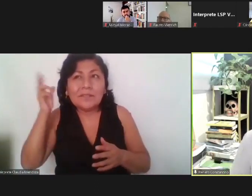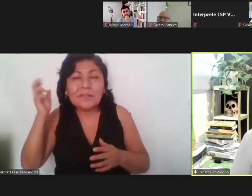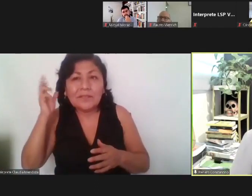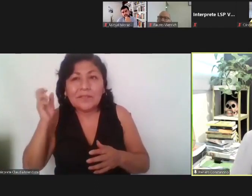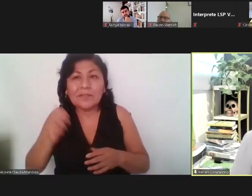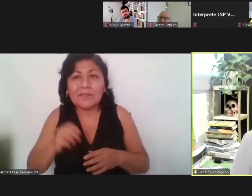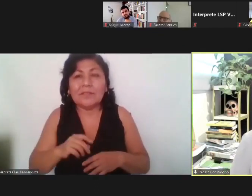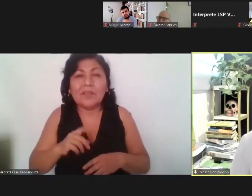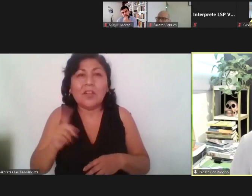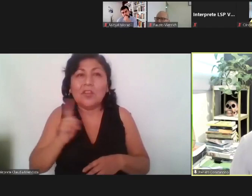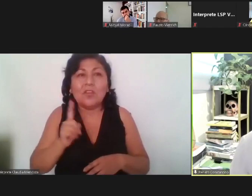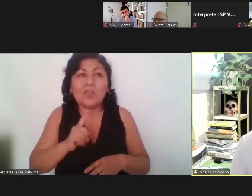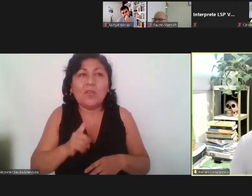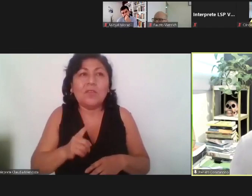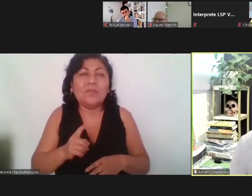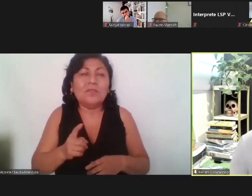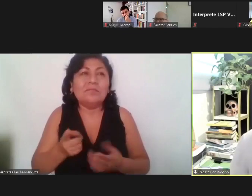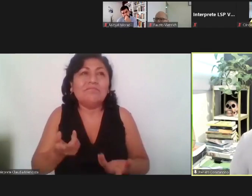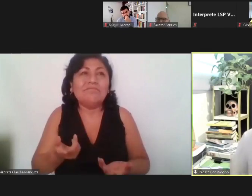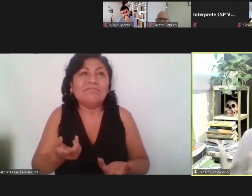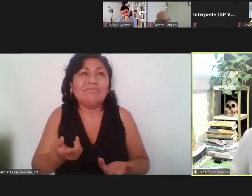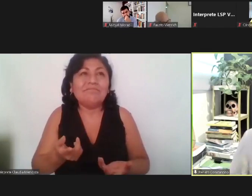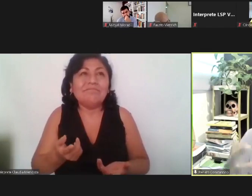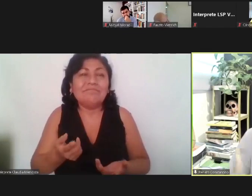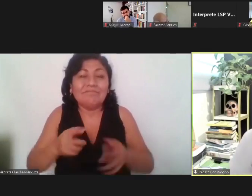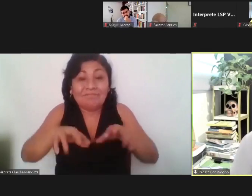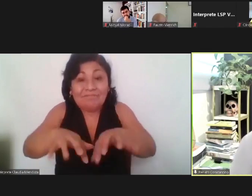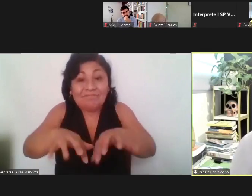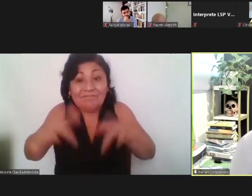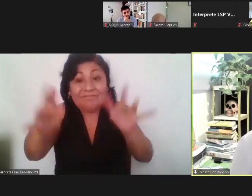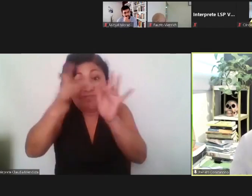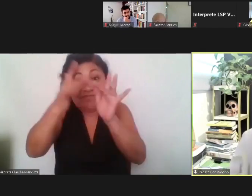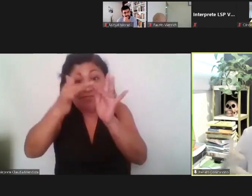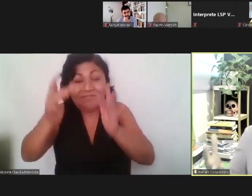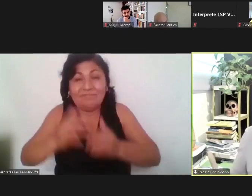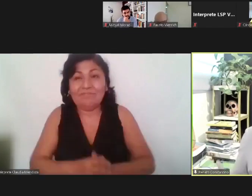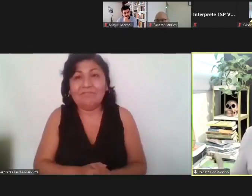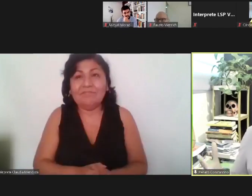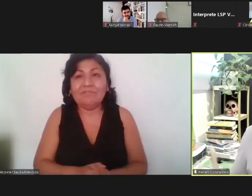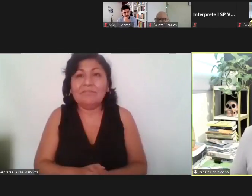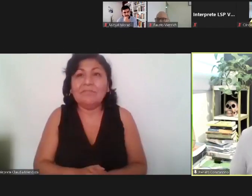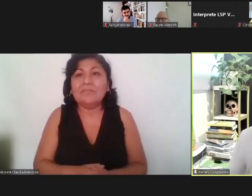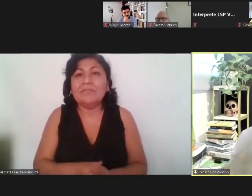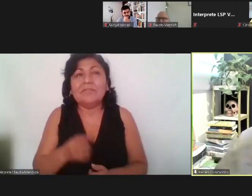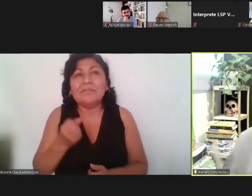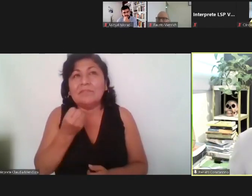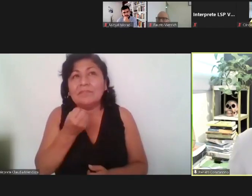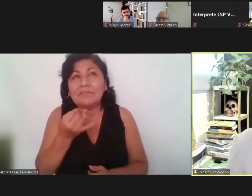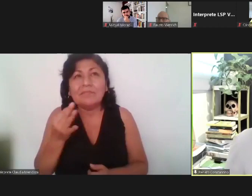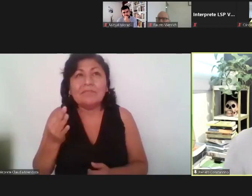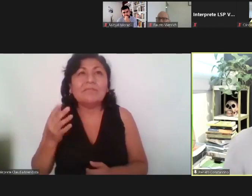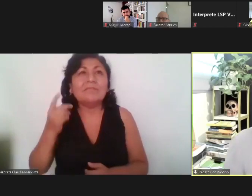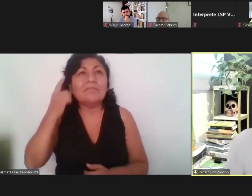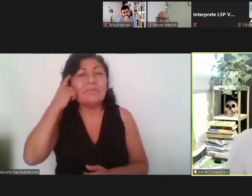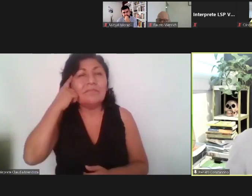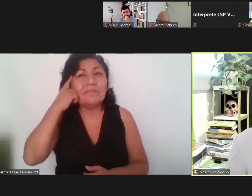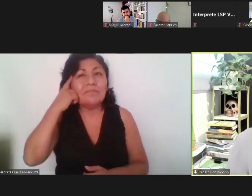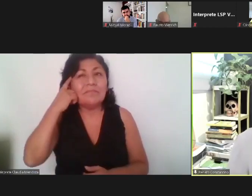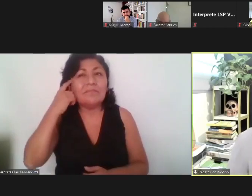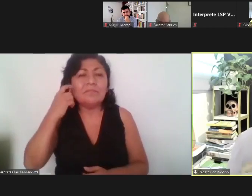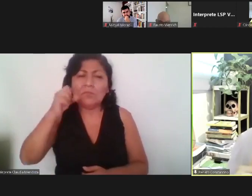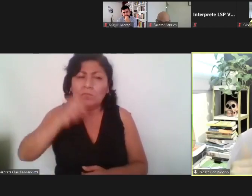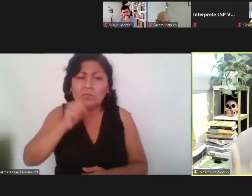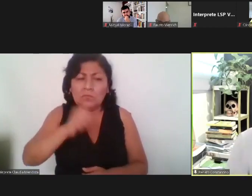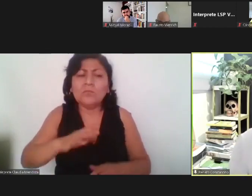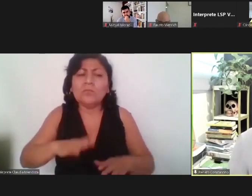general, pero algunas universidades han interpretado, no, bueno, otro procedimiento específico puede ser digitalización. Otras creo